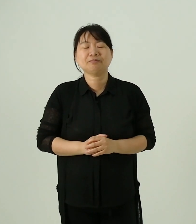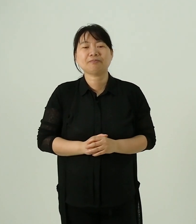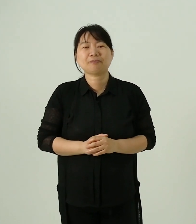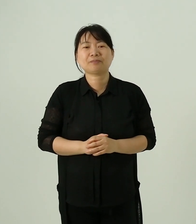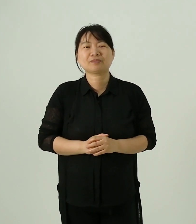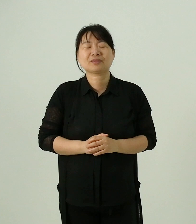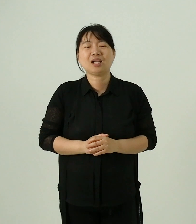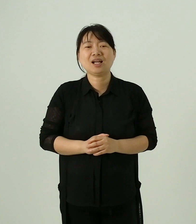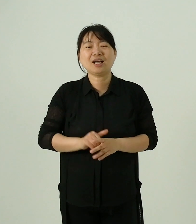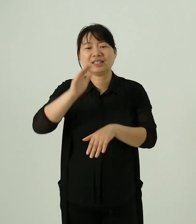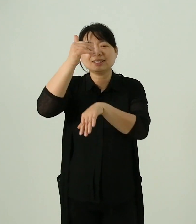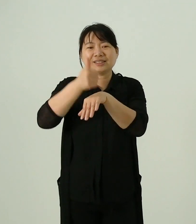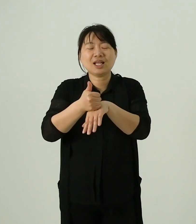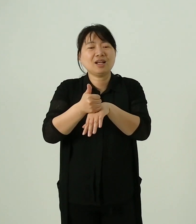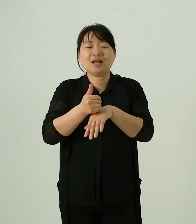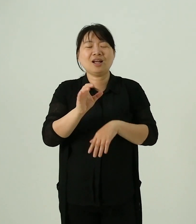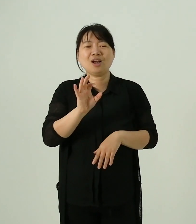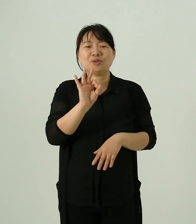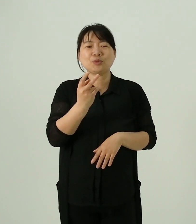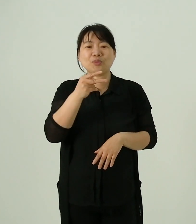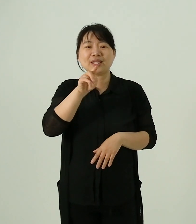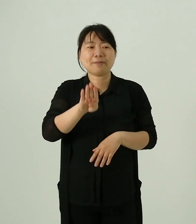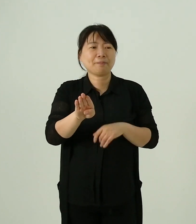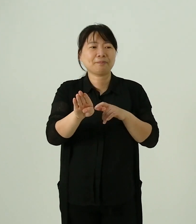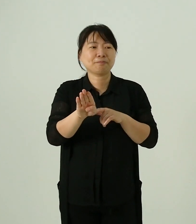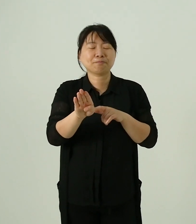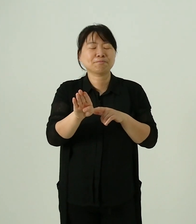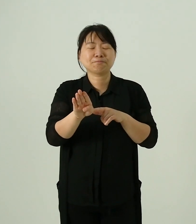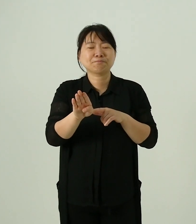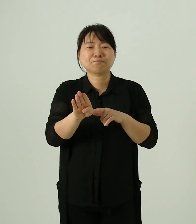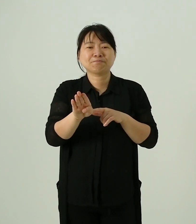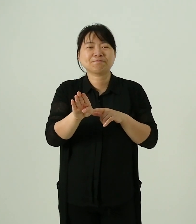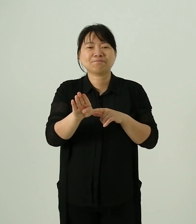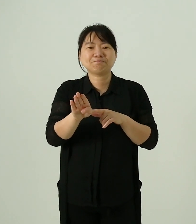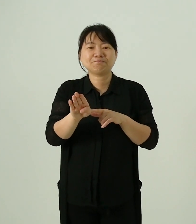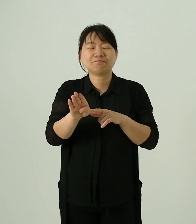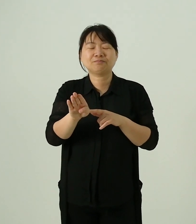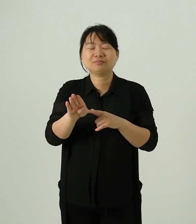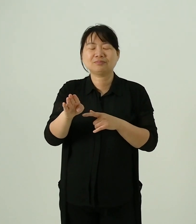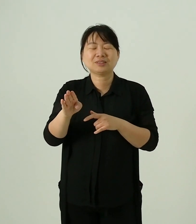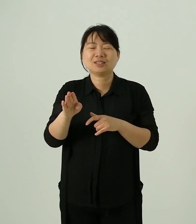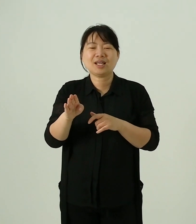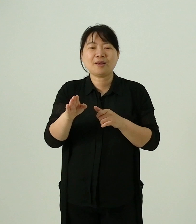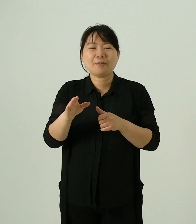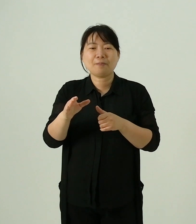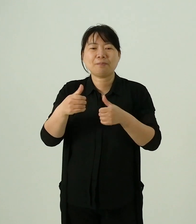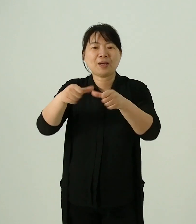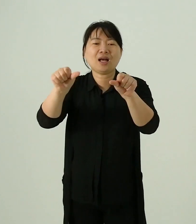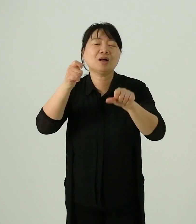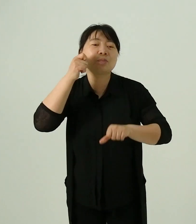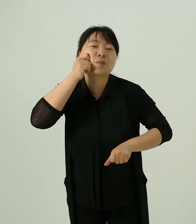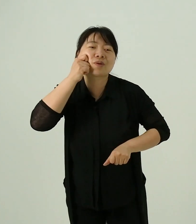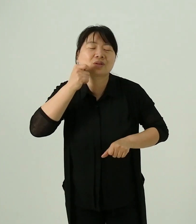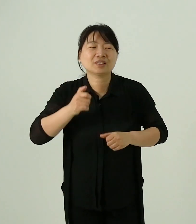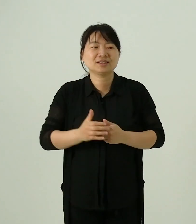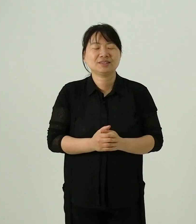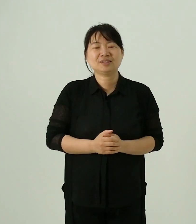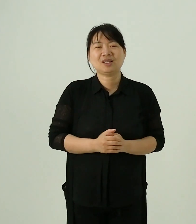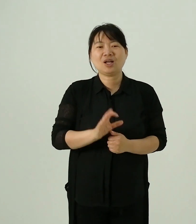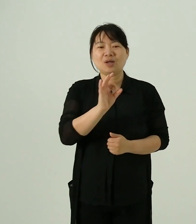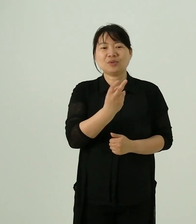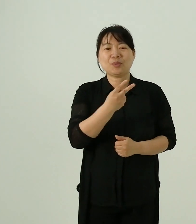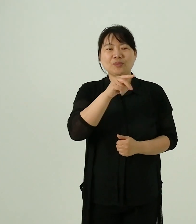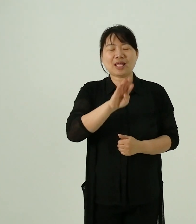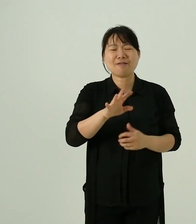시대가 요셉을 감당하지 못했잖아요. 그 창세기 49장에 보면 요셉은 무성한